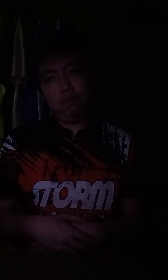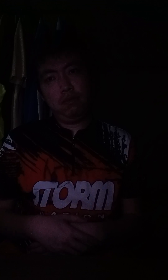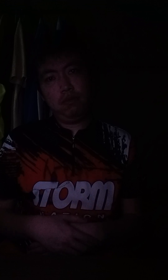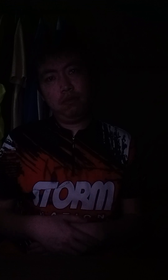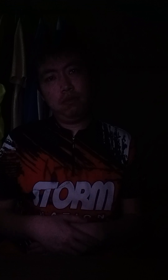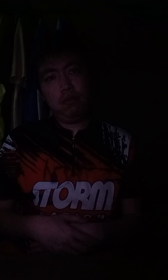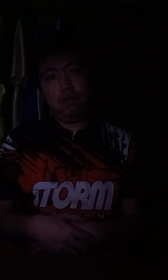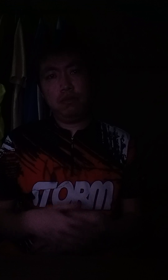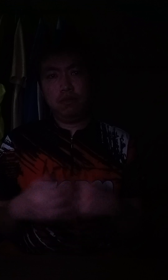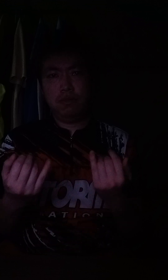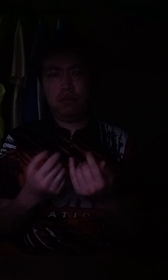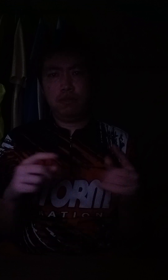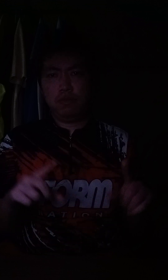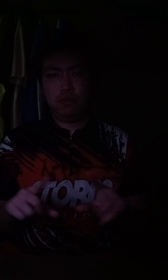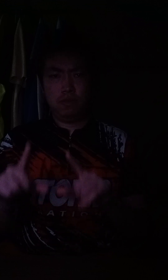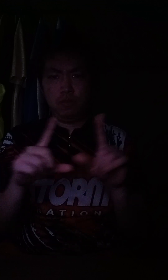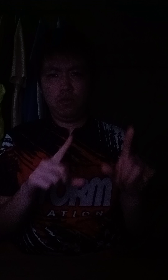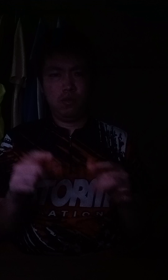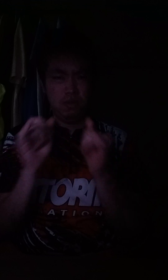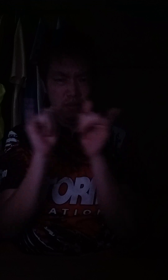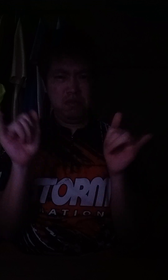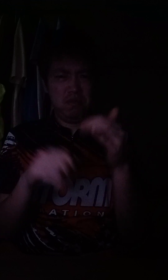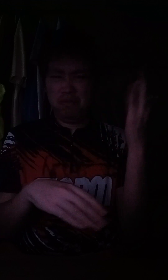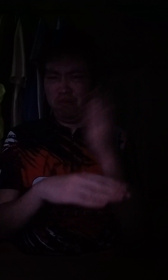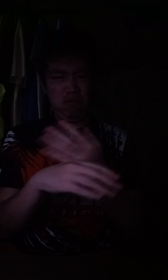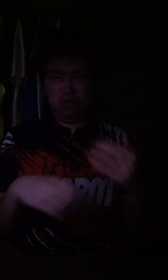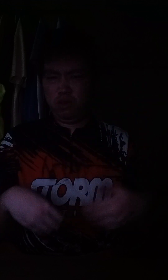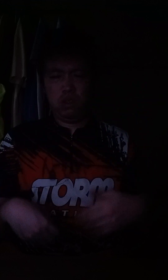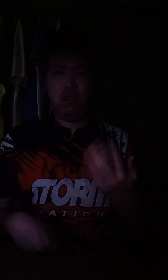혼자 있으면 같이 놀아줄 사람이 없거든.